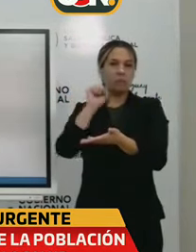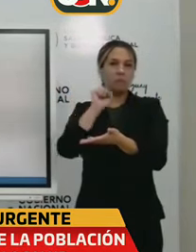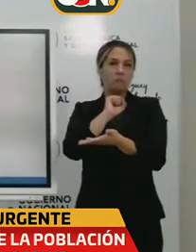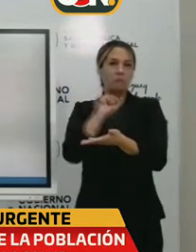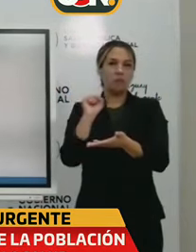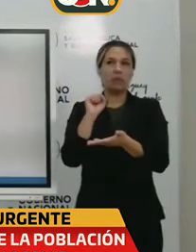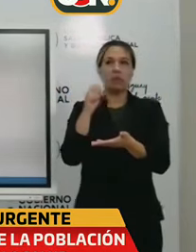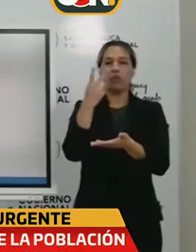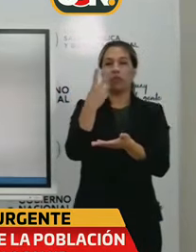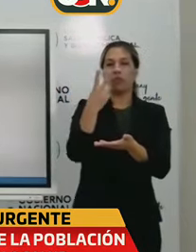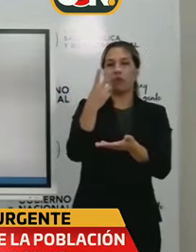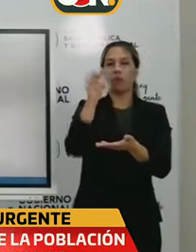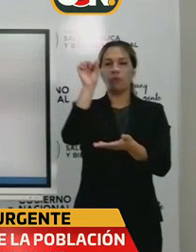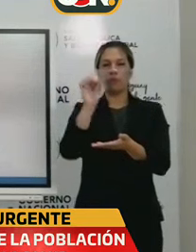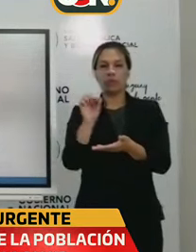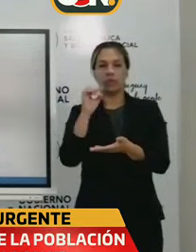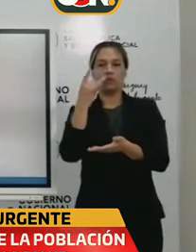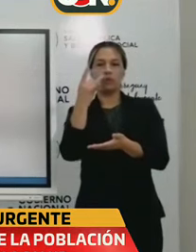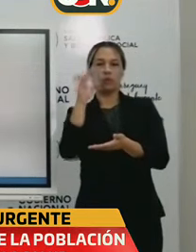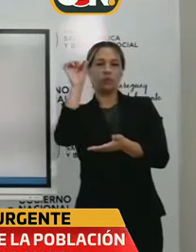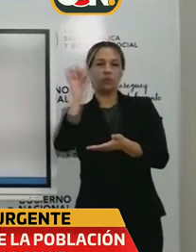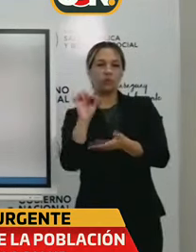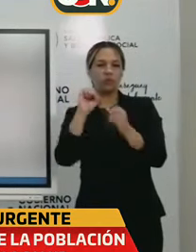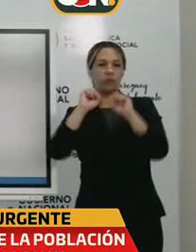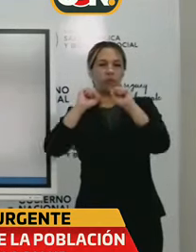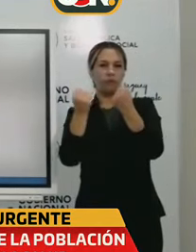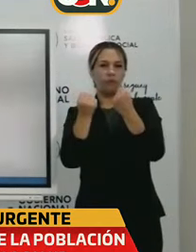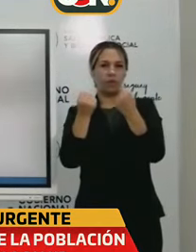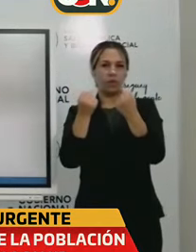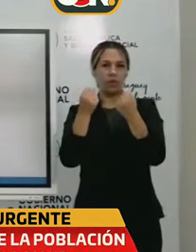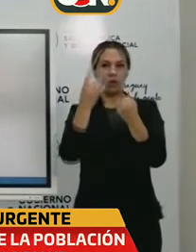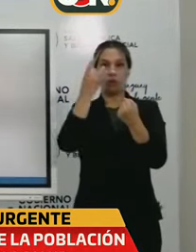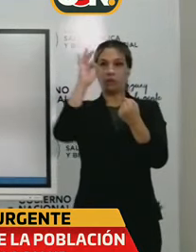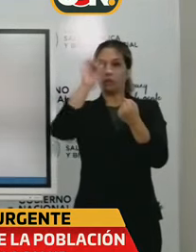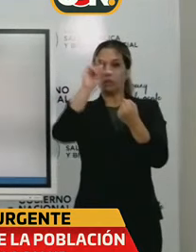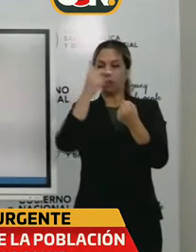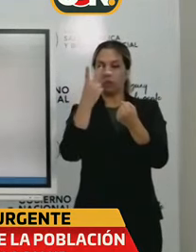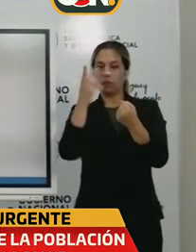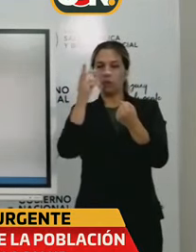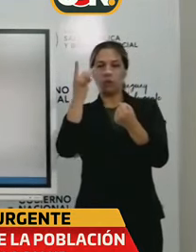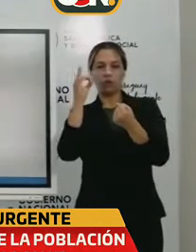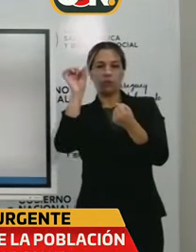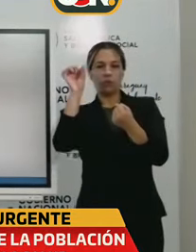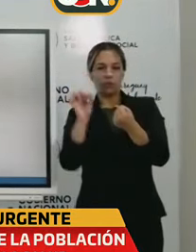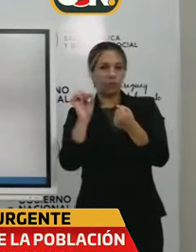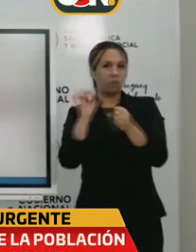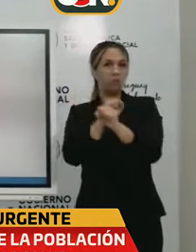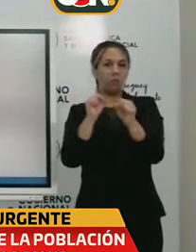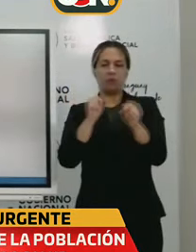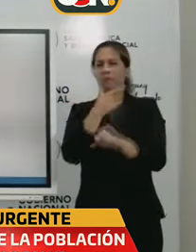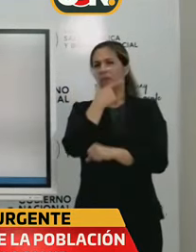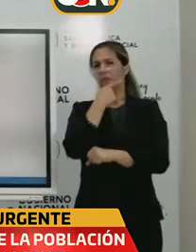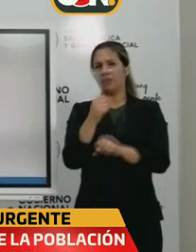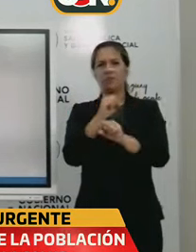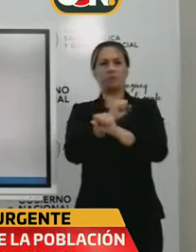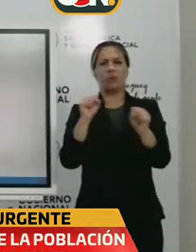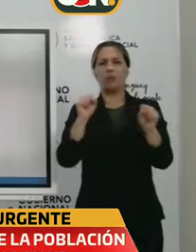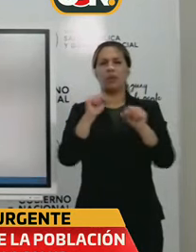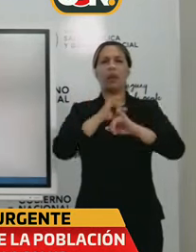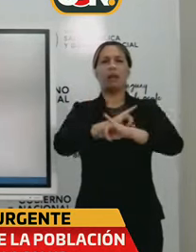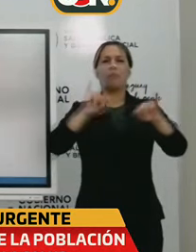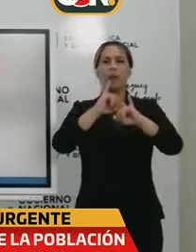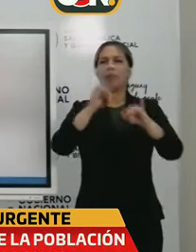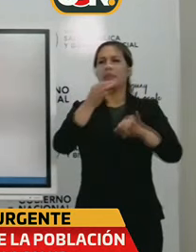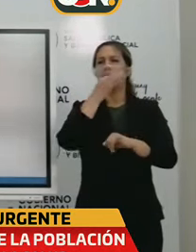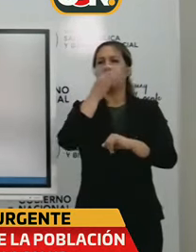entre 2 y 8 grados, que es el típico de las vacunas que se tienen en el país, va a ser mucho más fácil hacer una campaña de ir